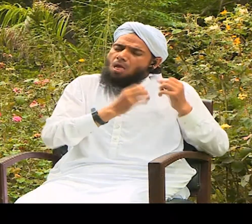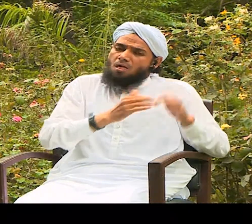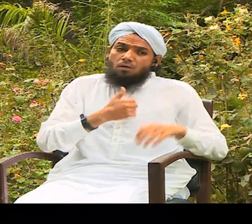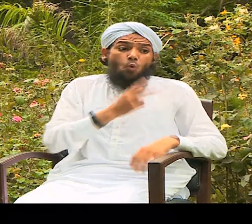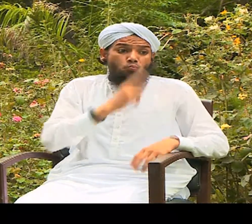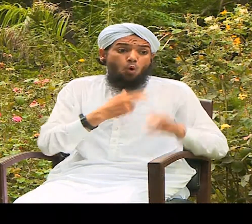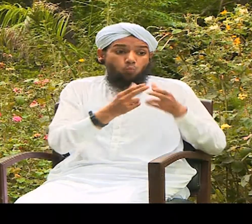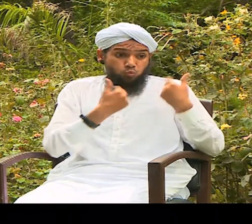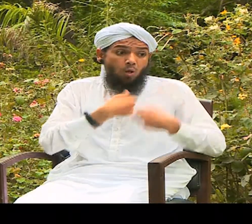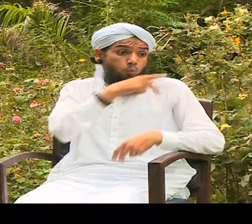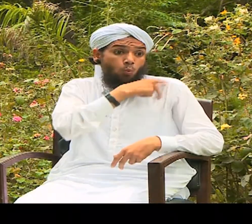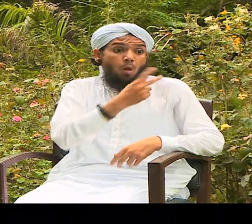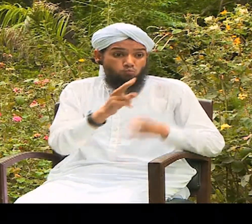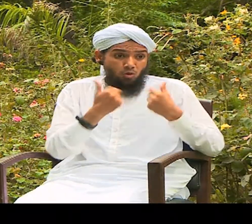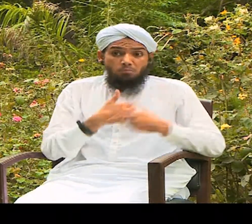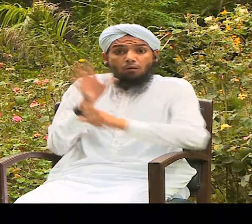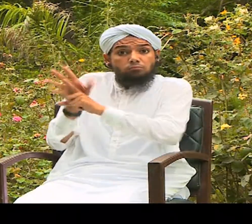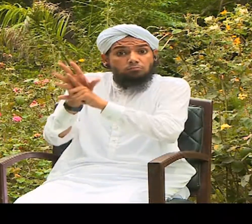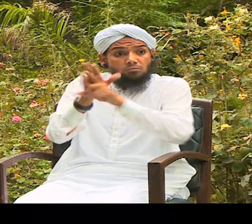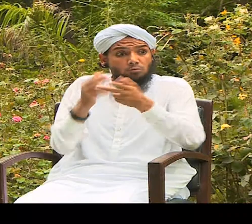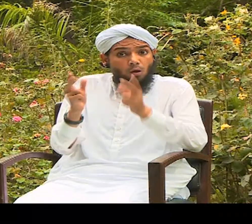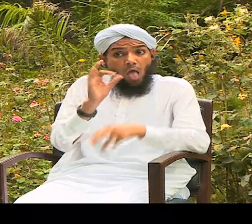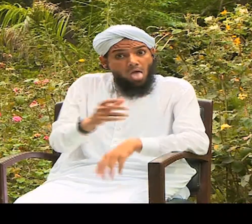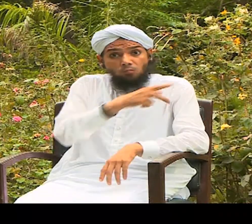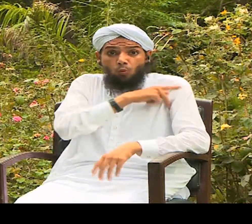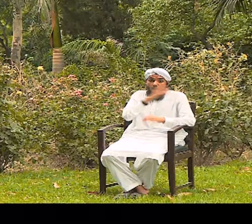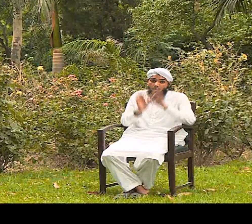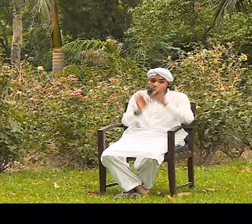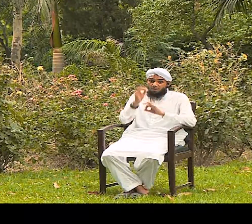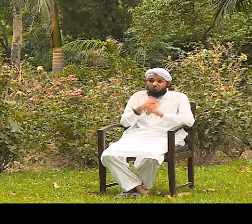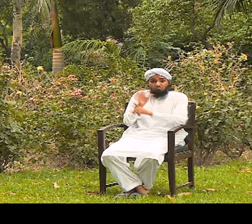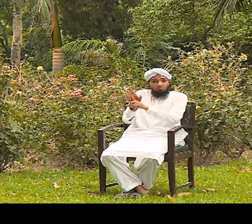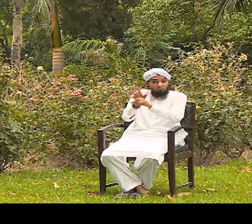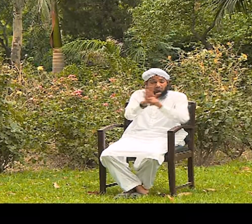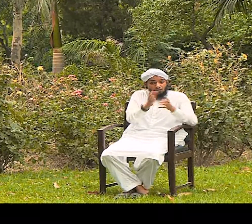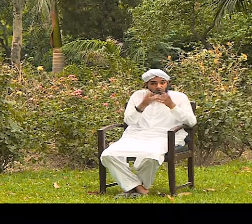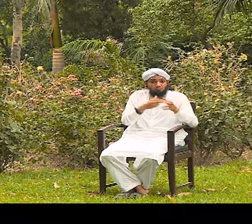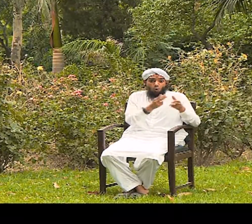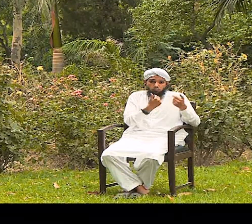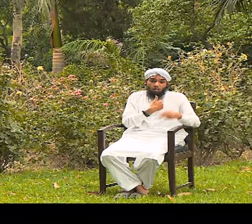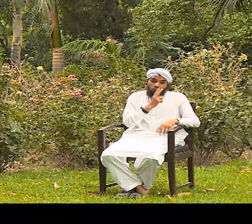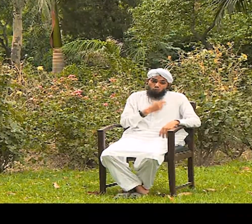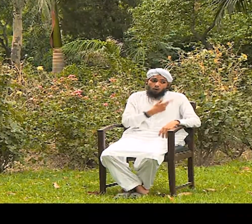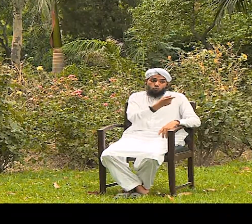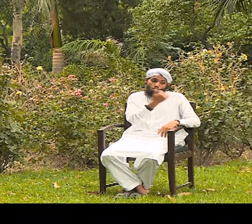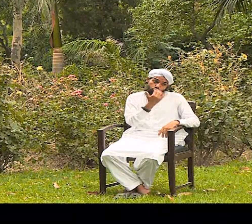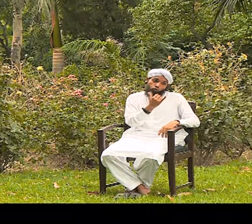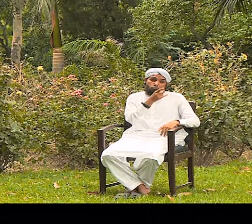گناہ بتاؤ تاکہ میں لوگوں کو اس کے ارتکاب سے بچاؤں اور انہیں اس گناہ سے ڈراؤں جس کی سزا تم